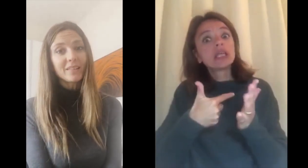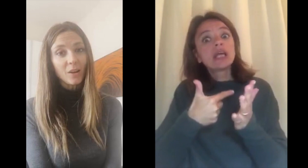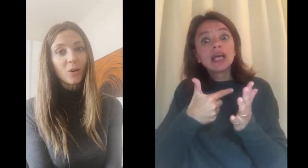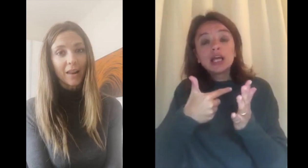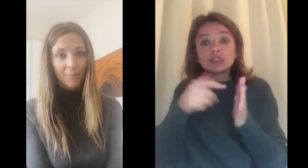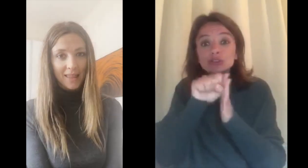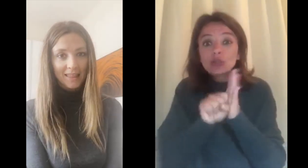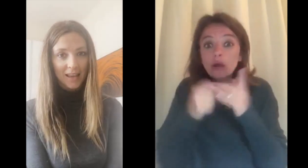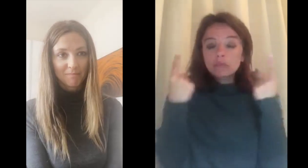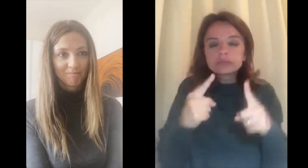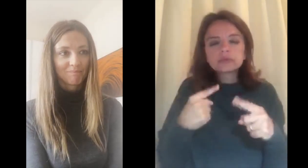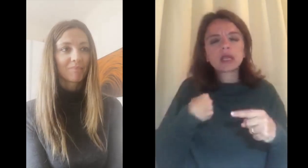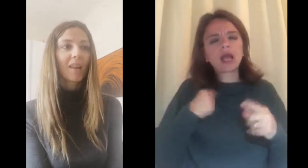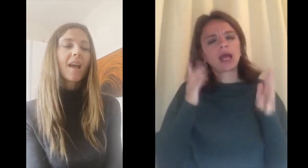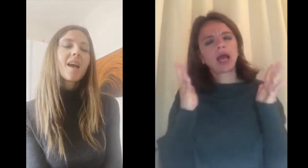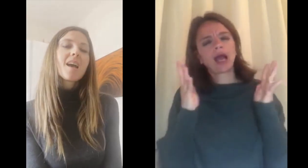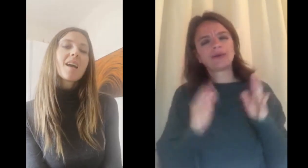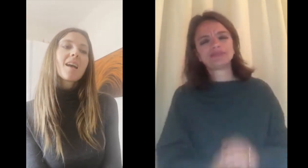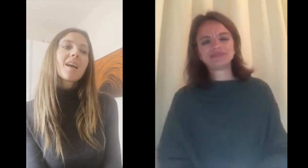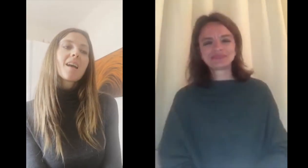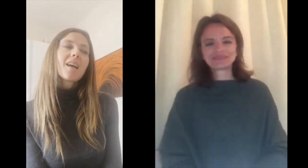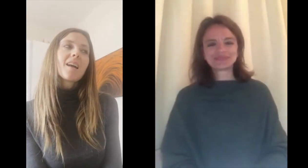amo particolarmente.